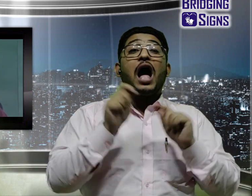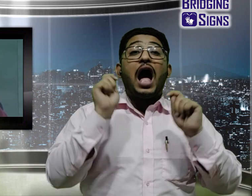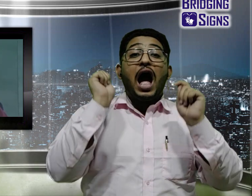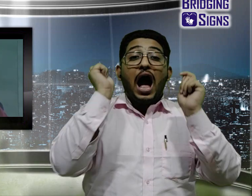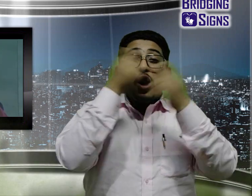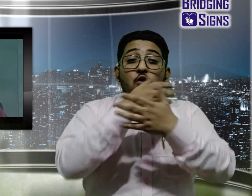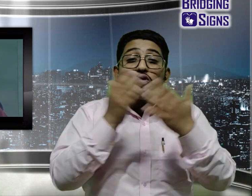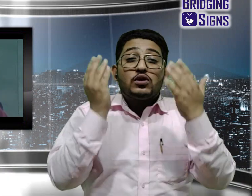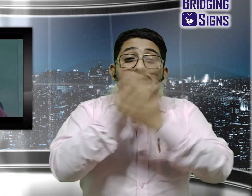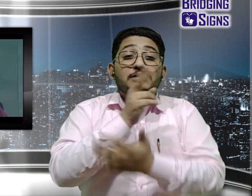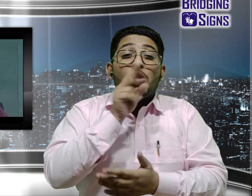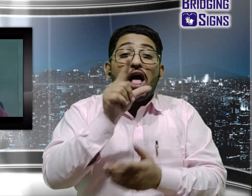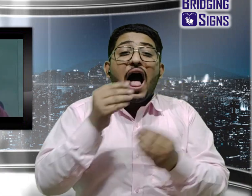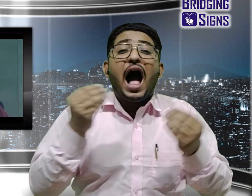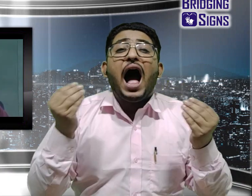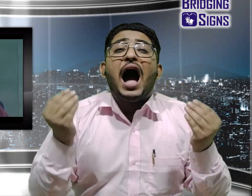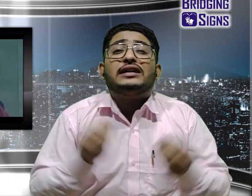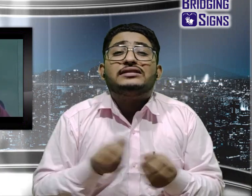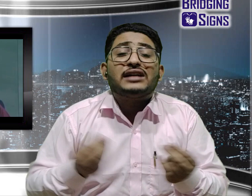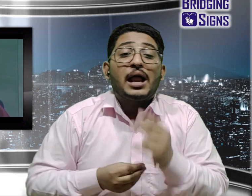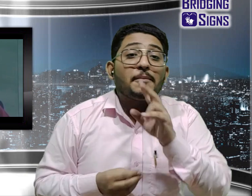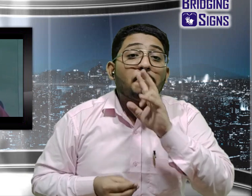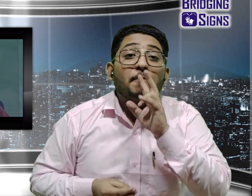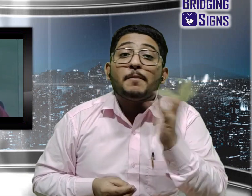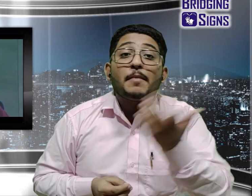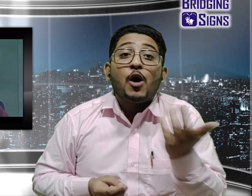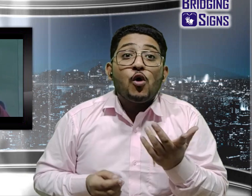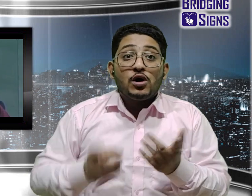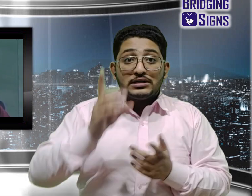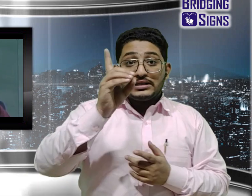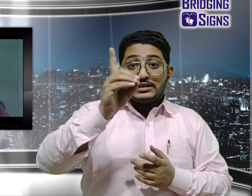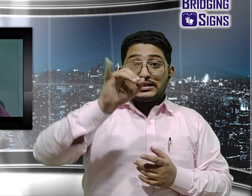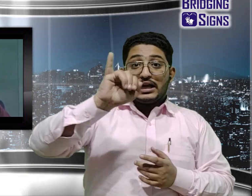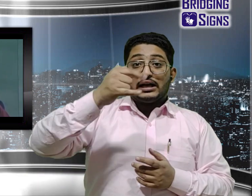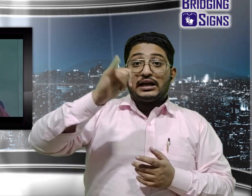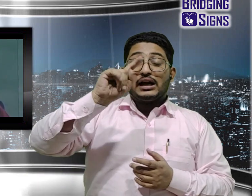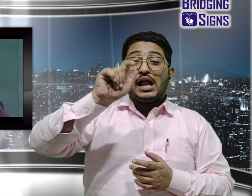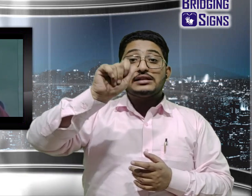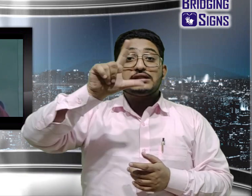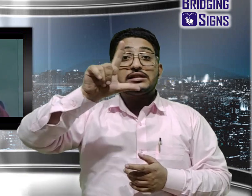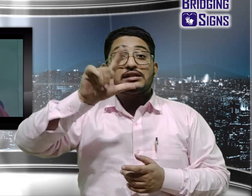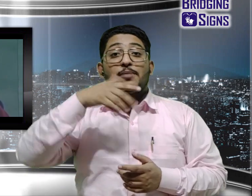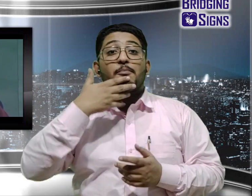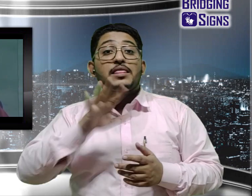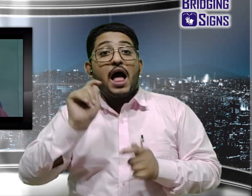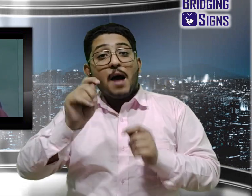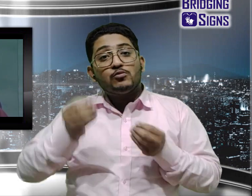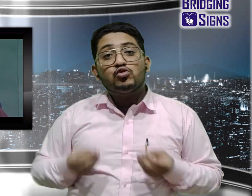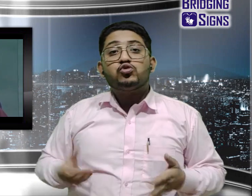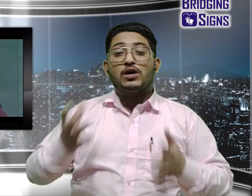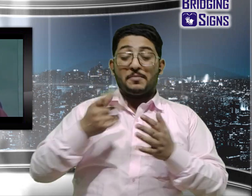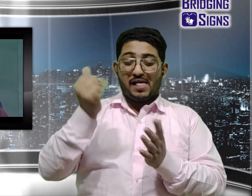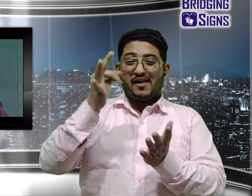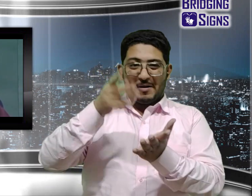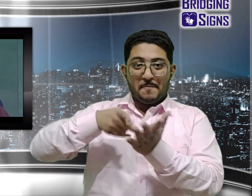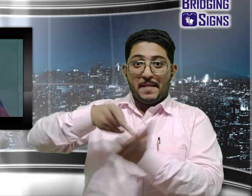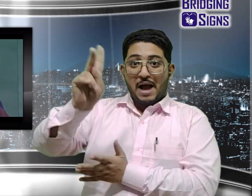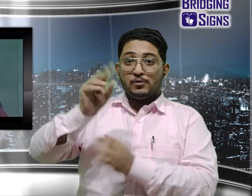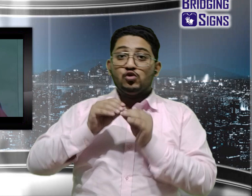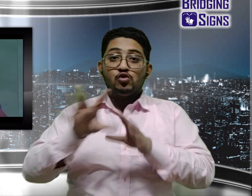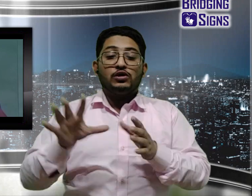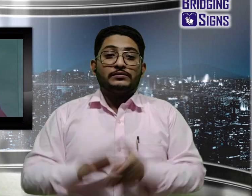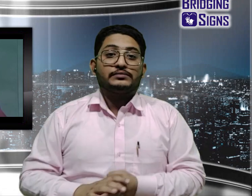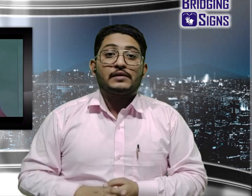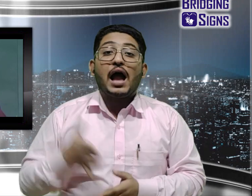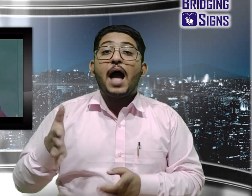ट्रांसपेरेंसी का सबसे आसान तरीका इज डिजिटाइज करना गवर्नमेंट के प्रोसेसेस। प्रोक्योरमेंट का आप एग्जांपल लें,